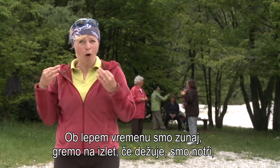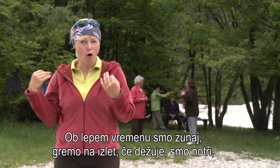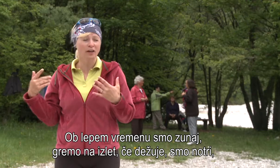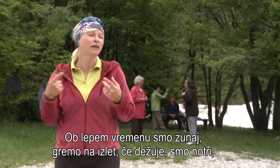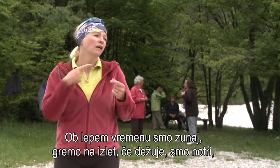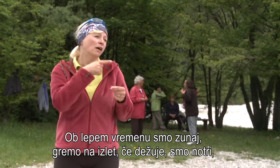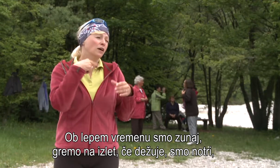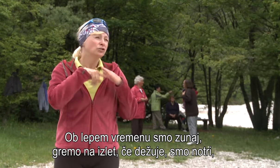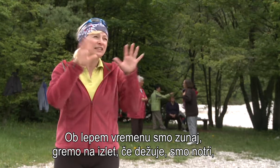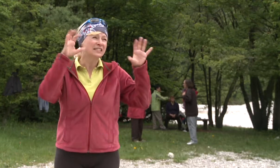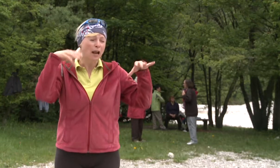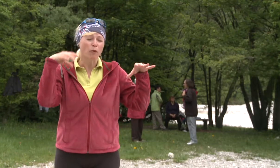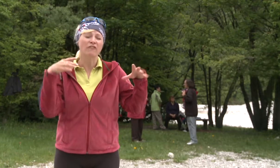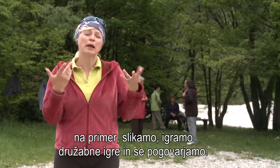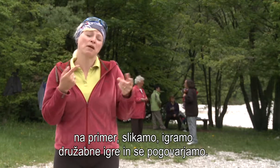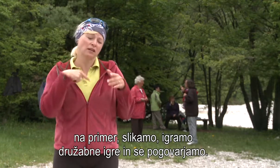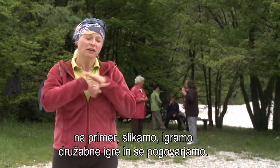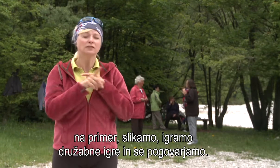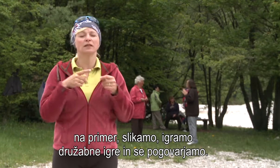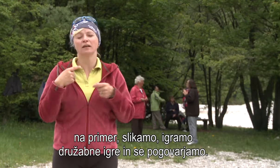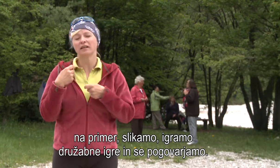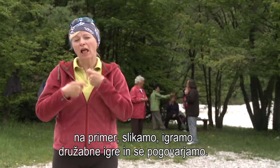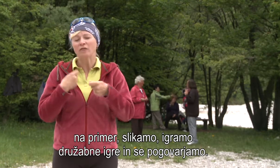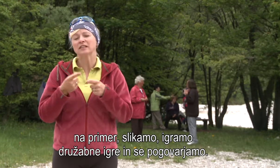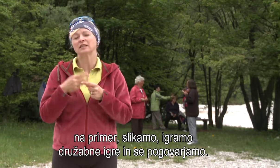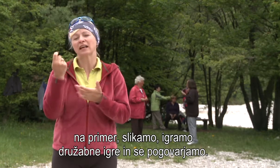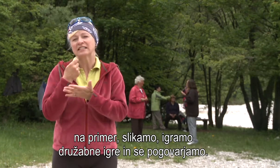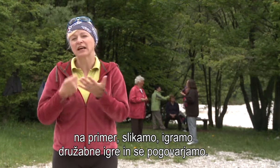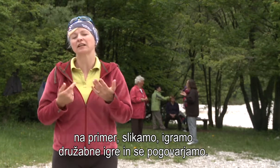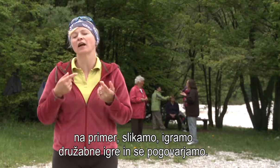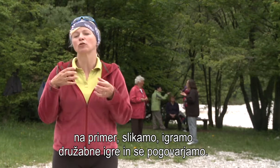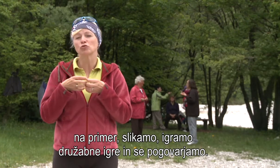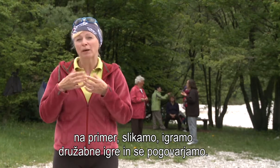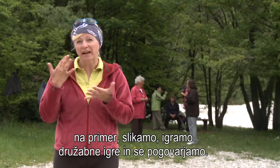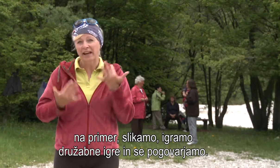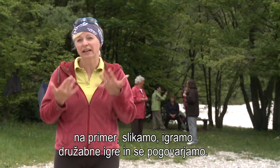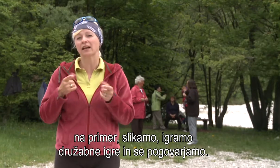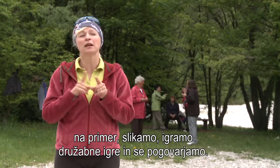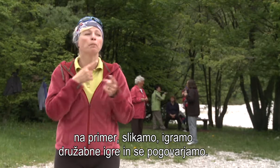pohod, že slabo preme, dávní rysanie, služabné ikry i